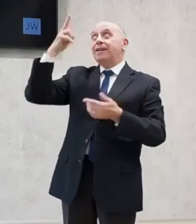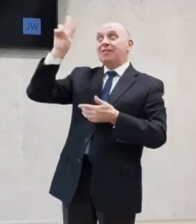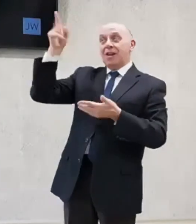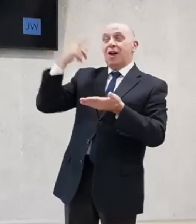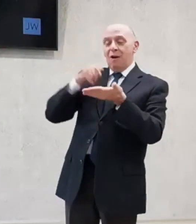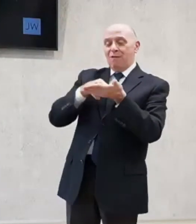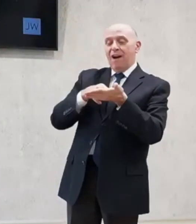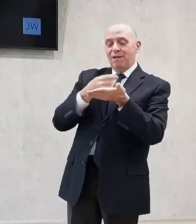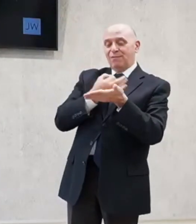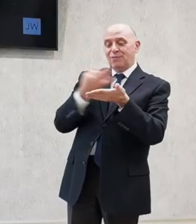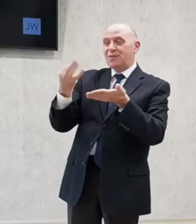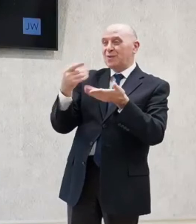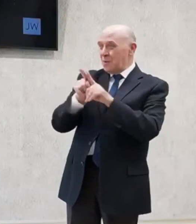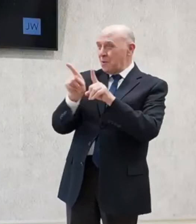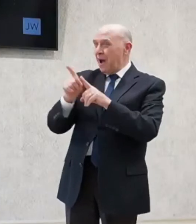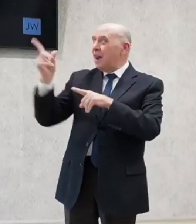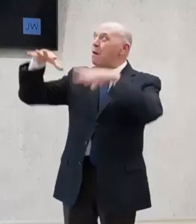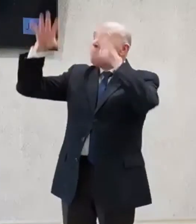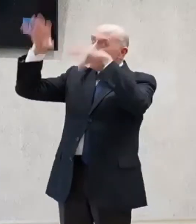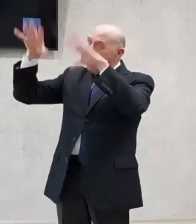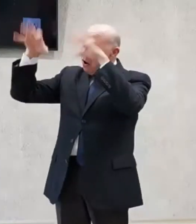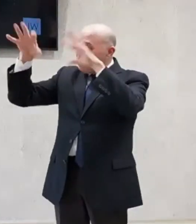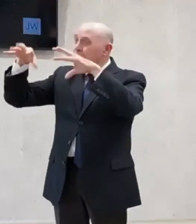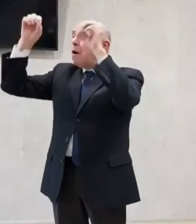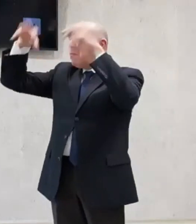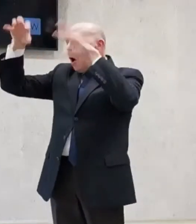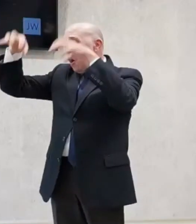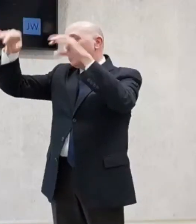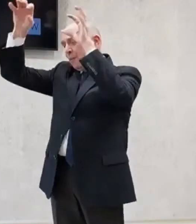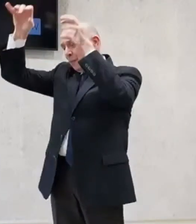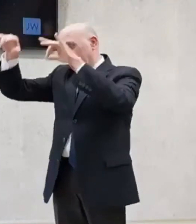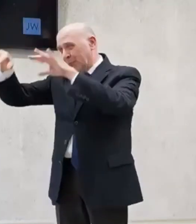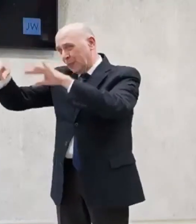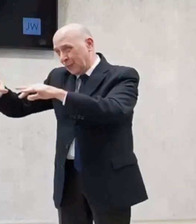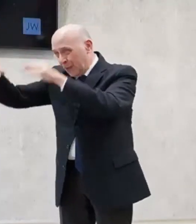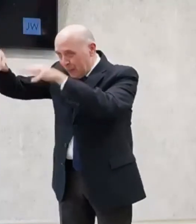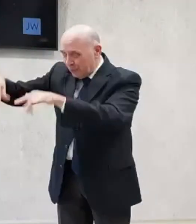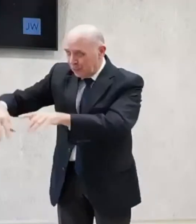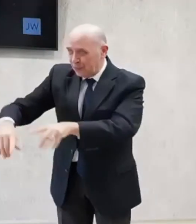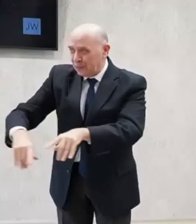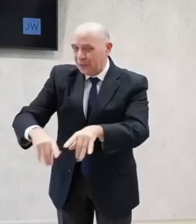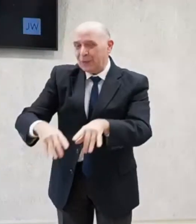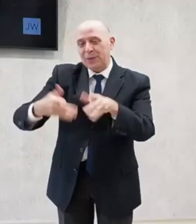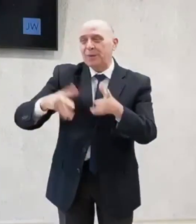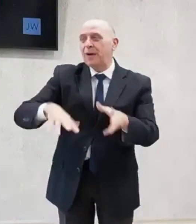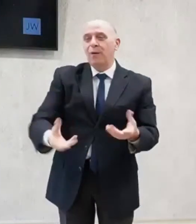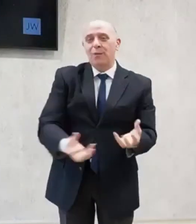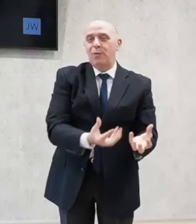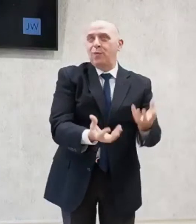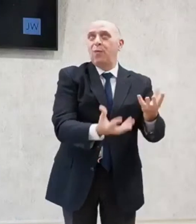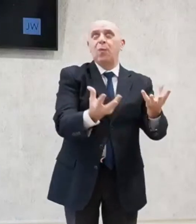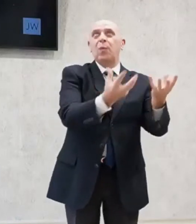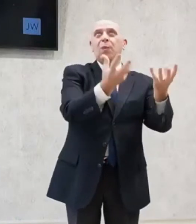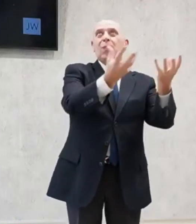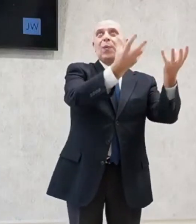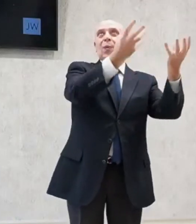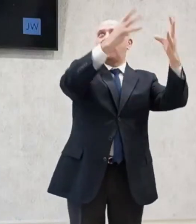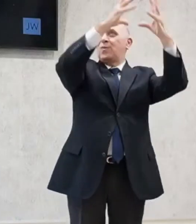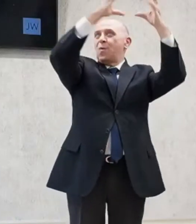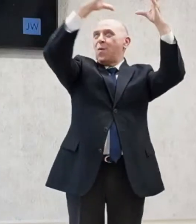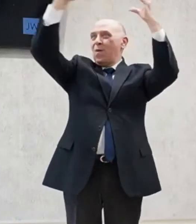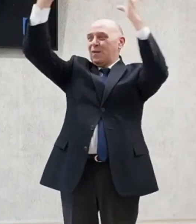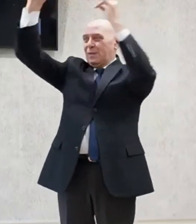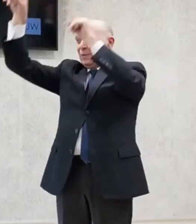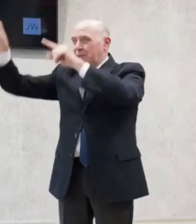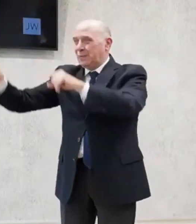è il ciclo della Pioggia Cade poi ritorna in cielo cade ma nel frattempo produce frutto permette alle piante di